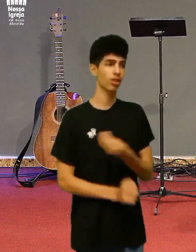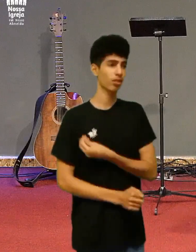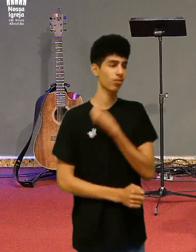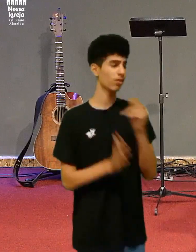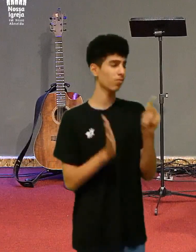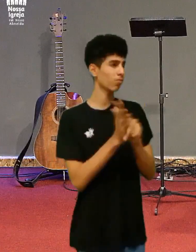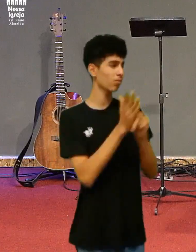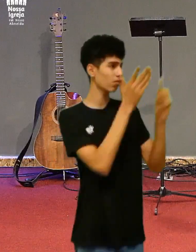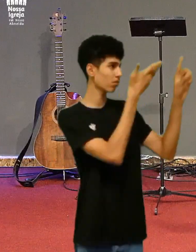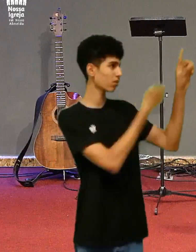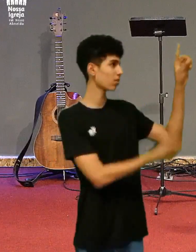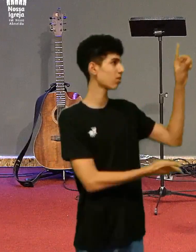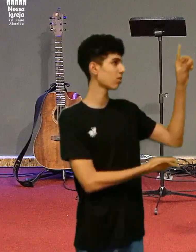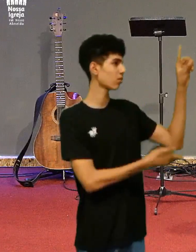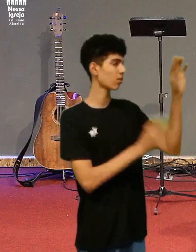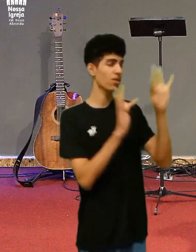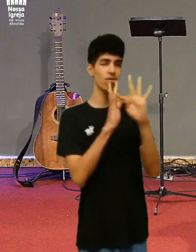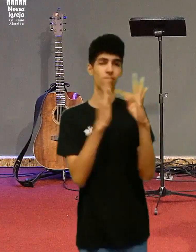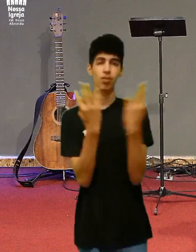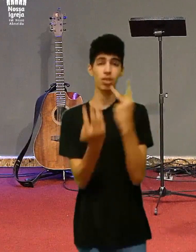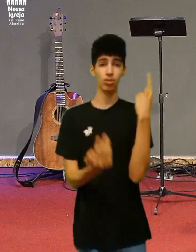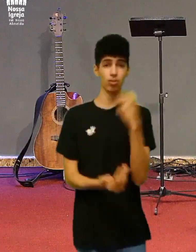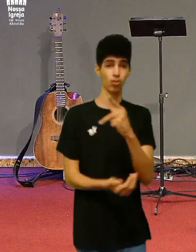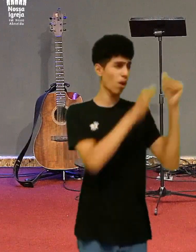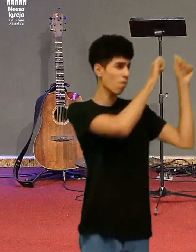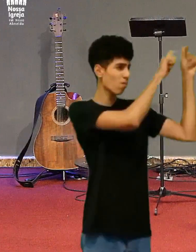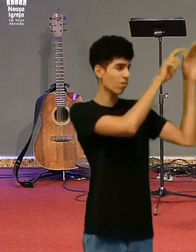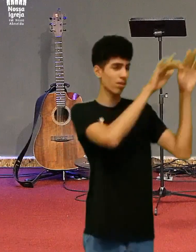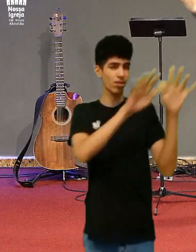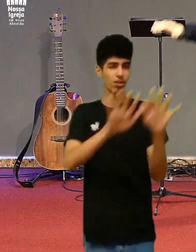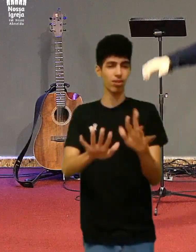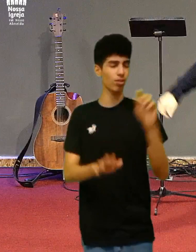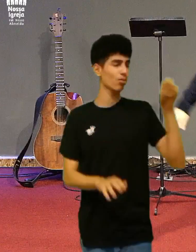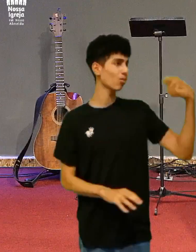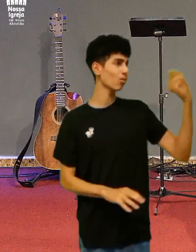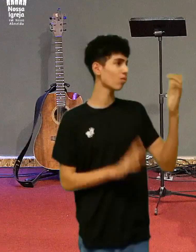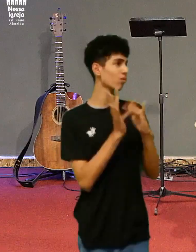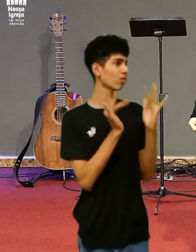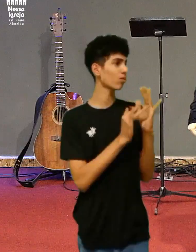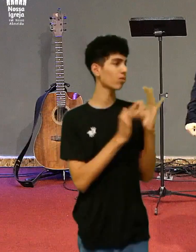encha a sua família, em nome de Jesus, amém.